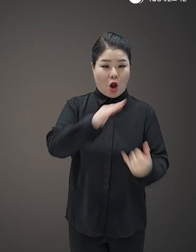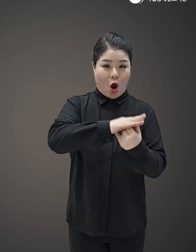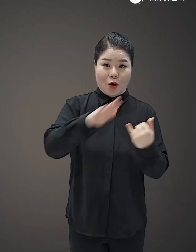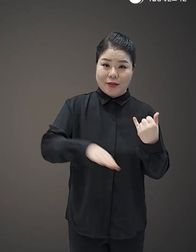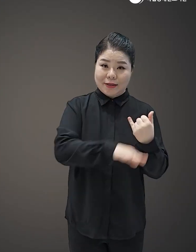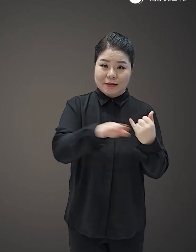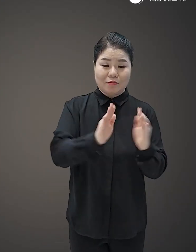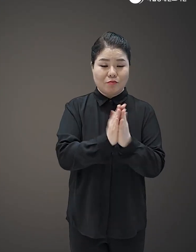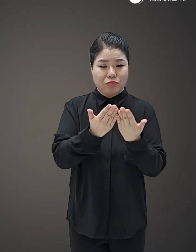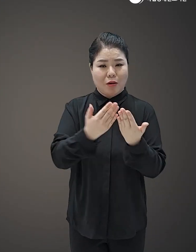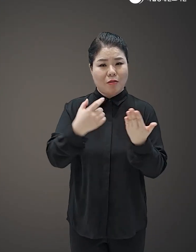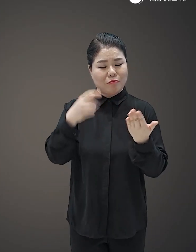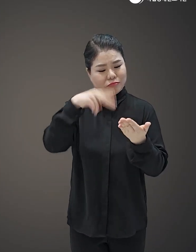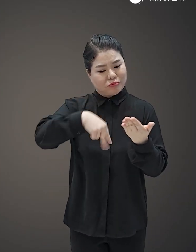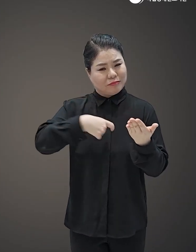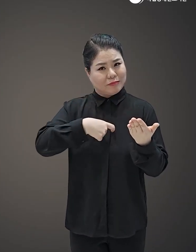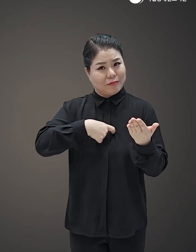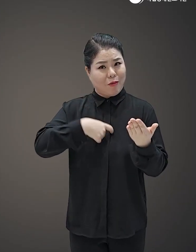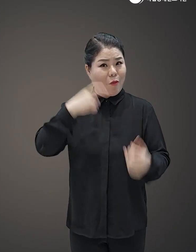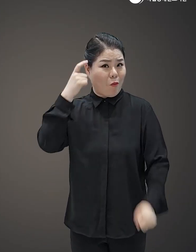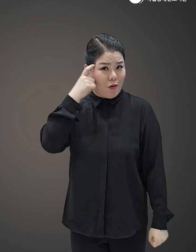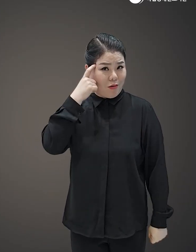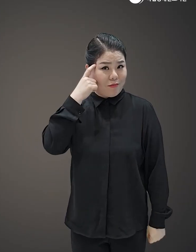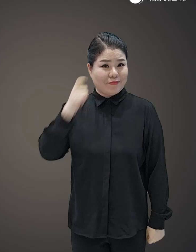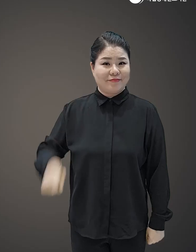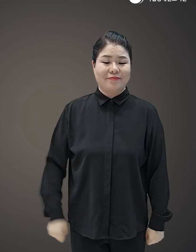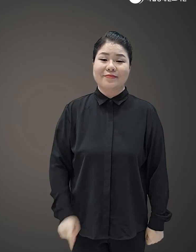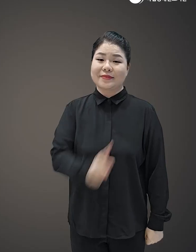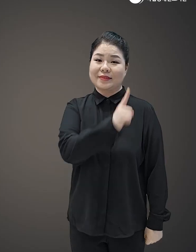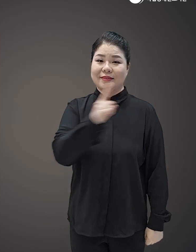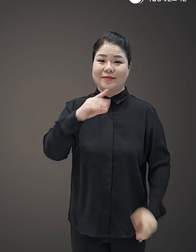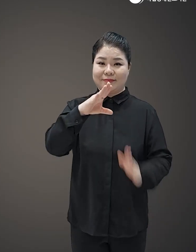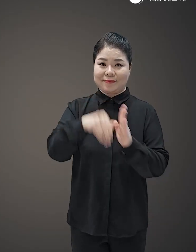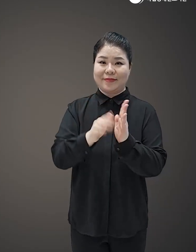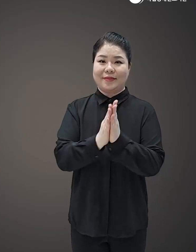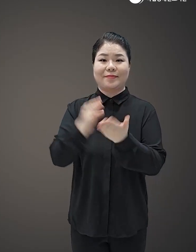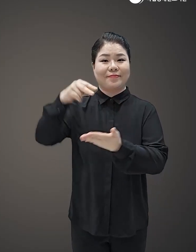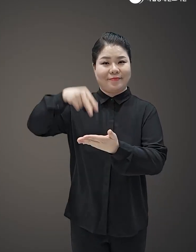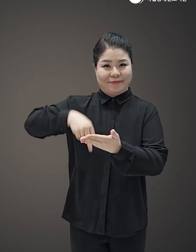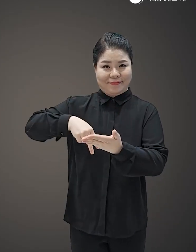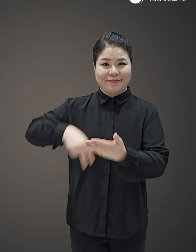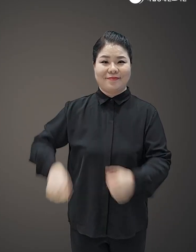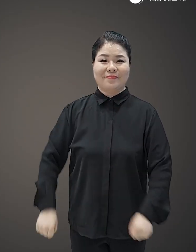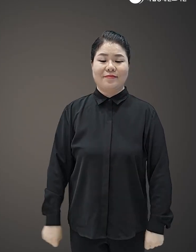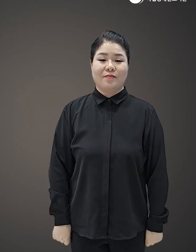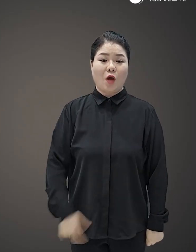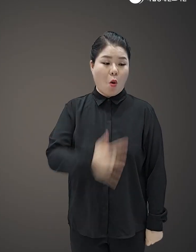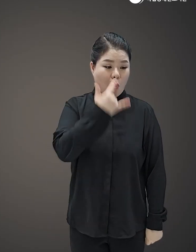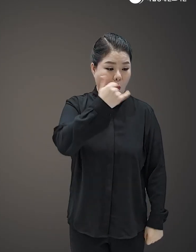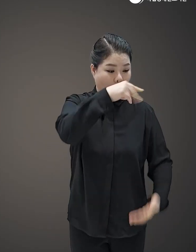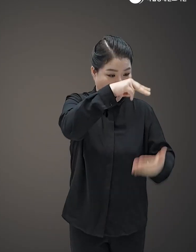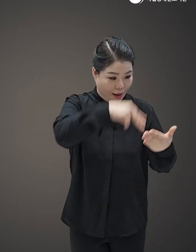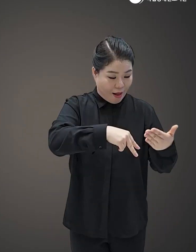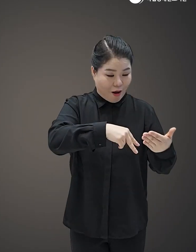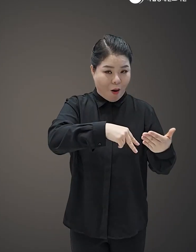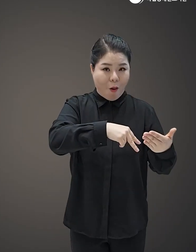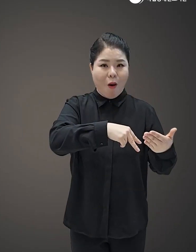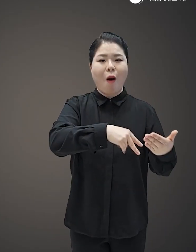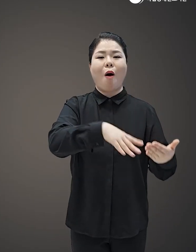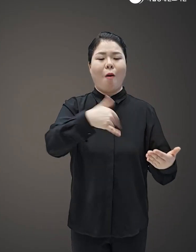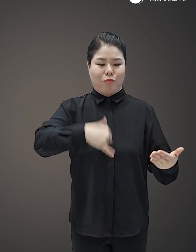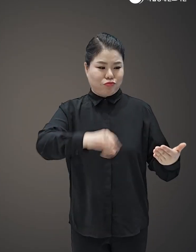아이들은 왜 책을 안 읽을까? 디지털 시대의 책 읽기. 부모가 읽어야 아이가